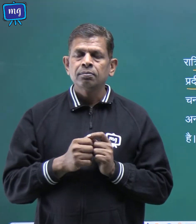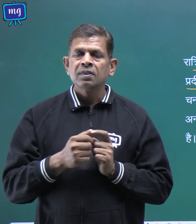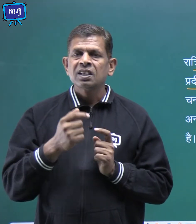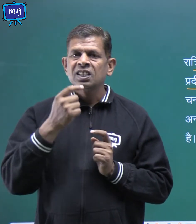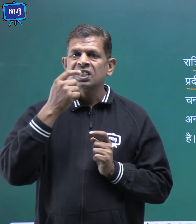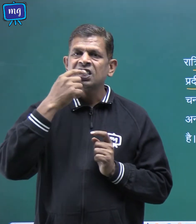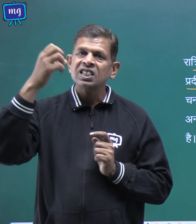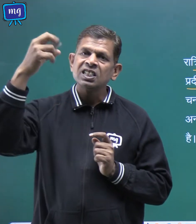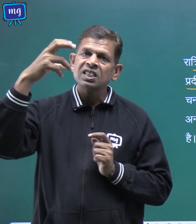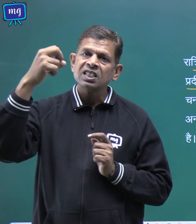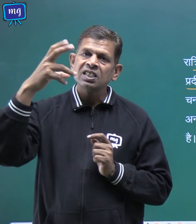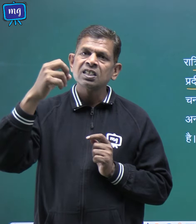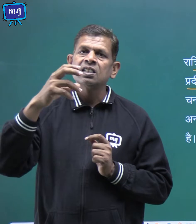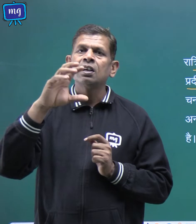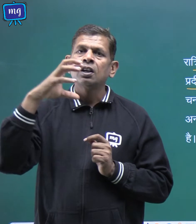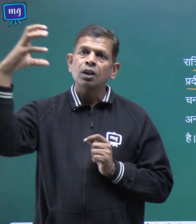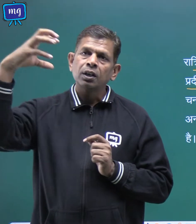तारे, ग्रह,